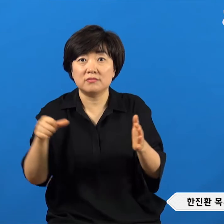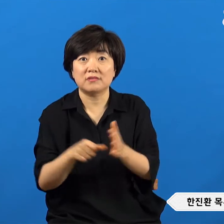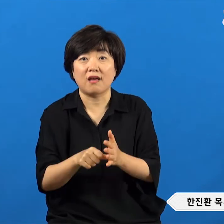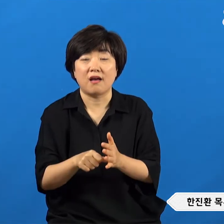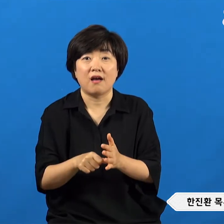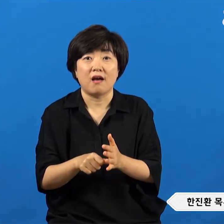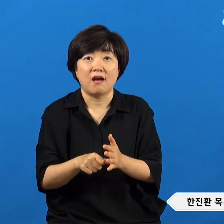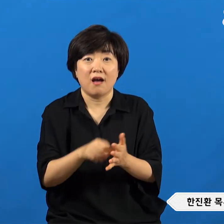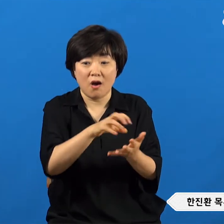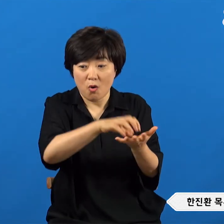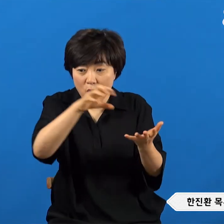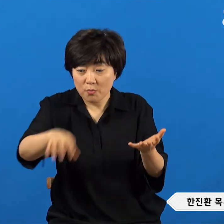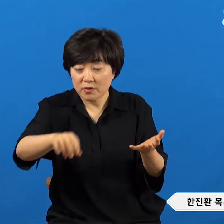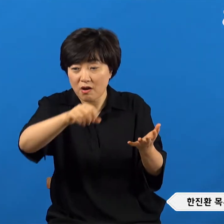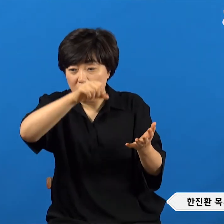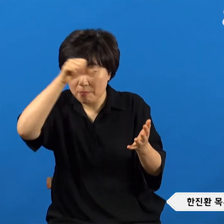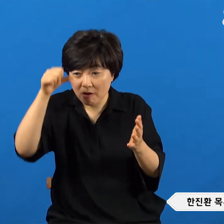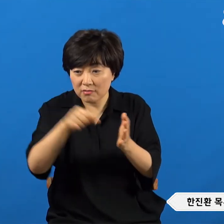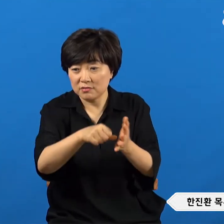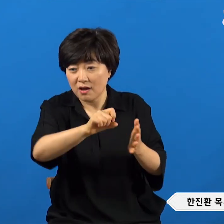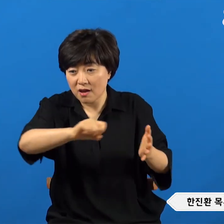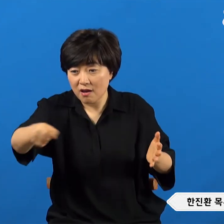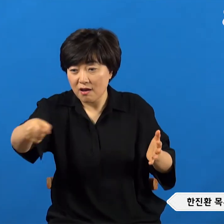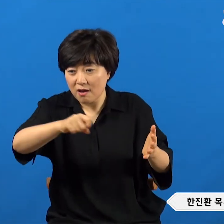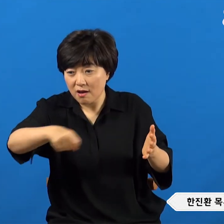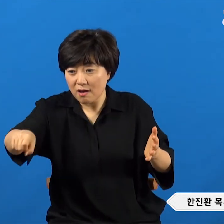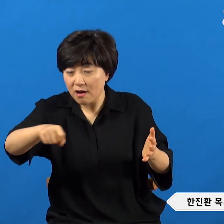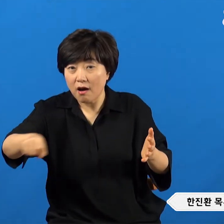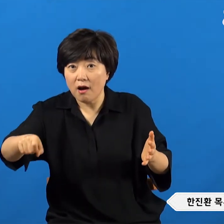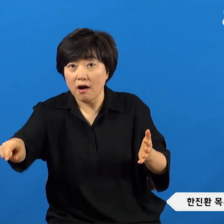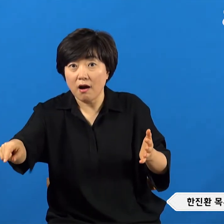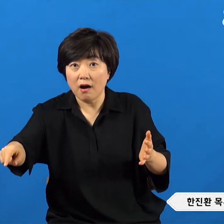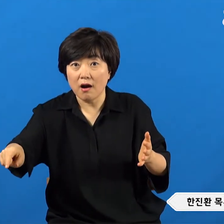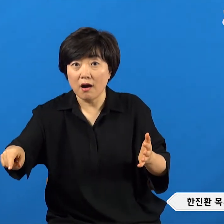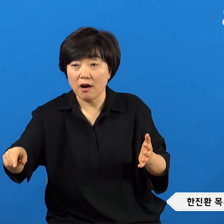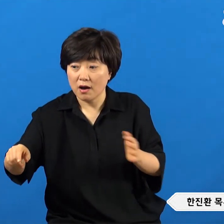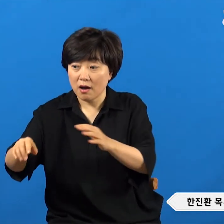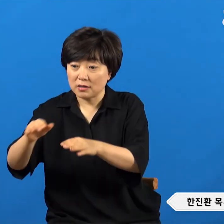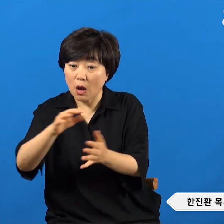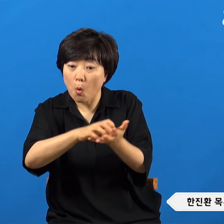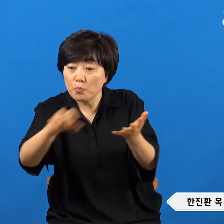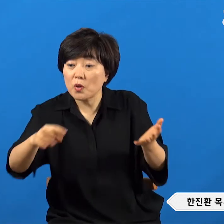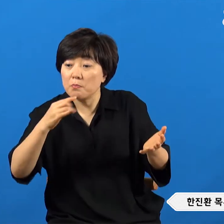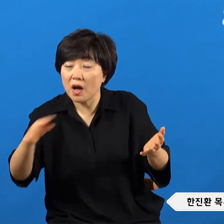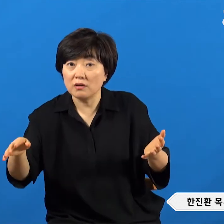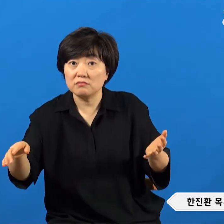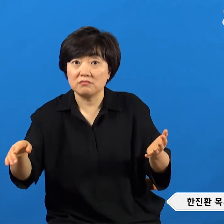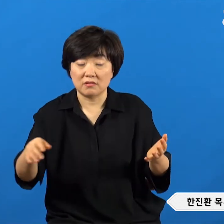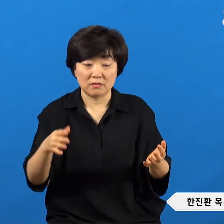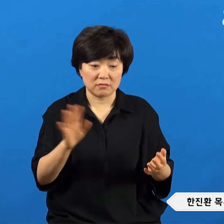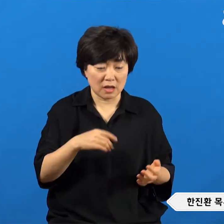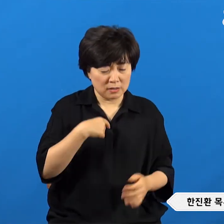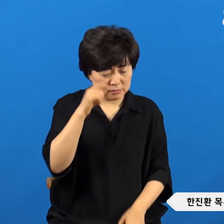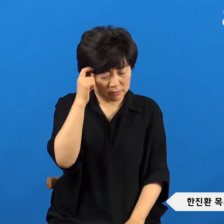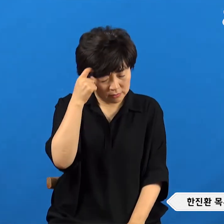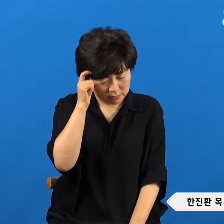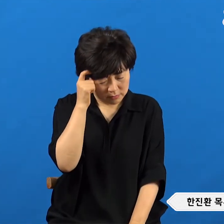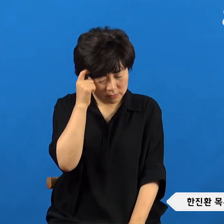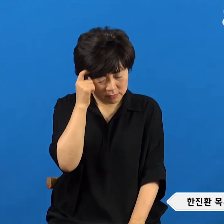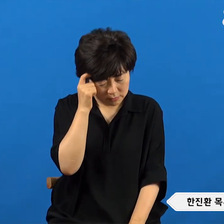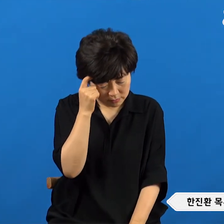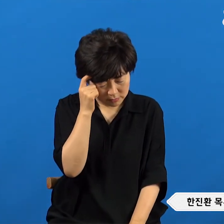옮겨 쓰는 데만 해도 평생이 걸릴 정도인데 그것을 생각해서 저술을 하는 그것을 루터는 어떻게 그렇게 방대한